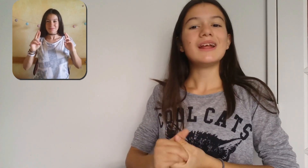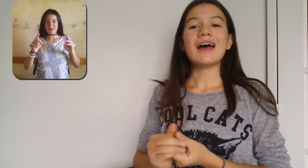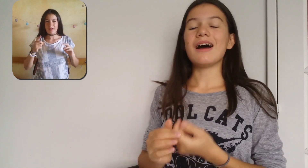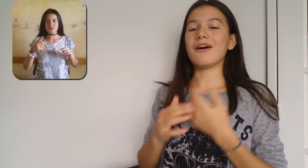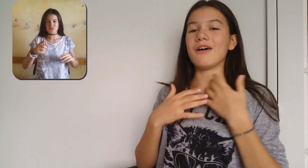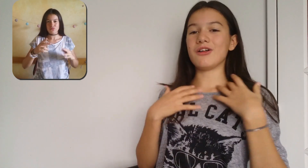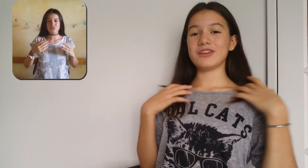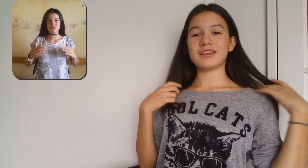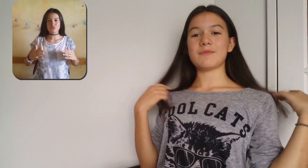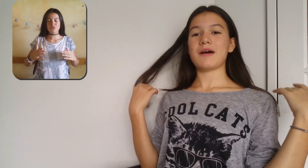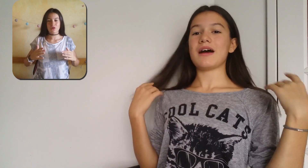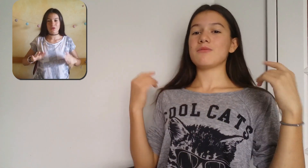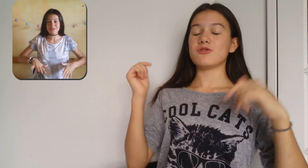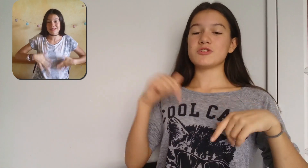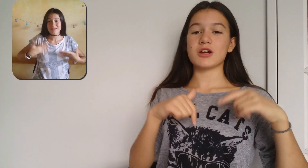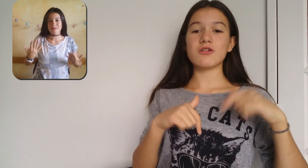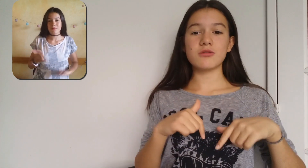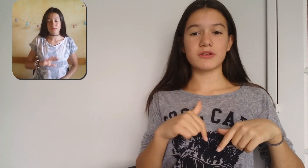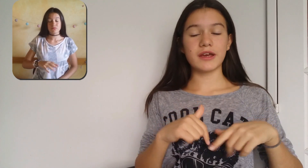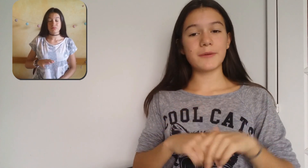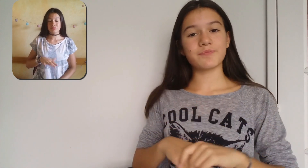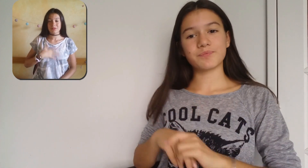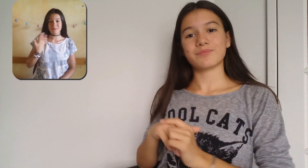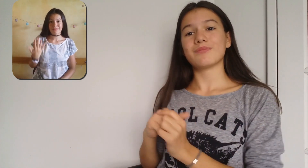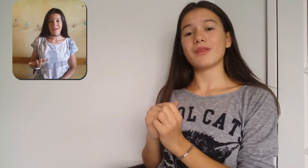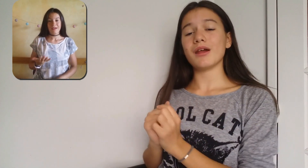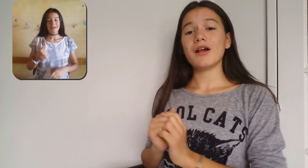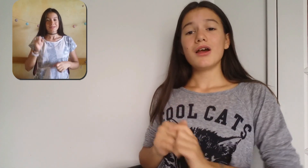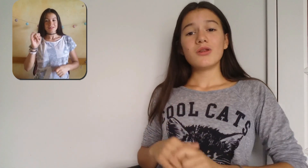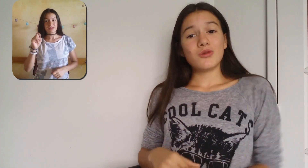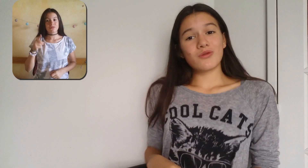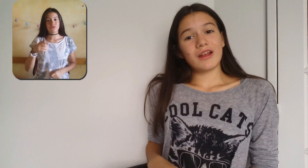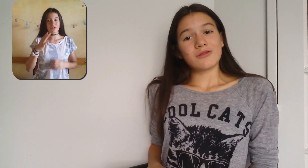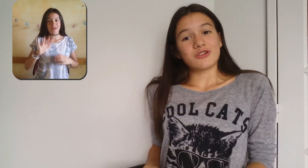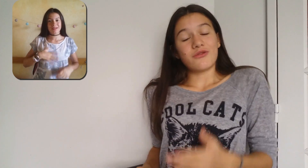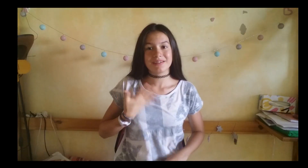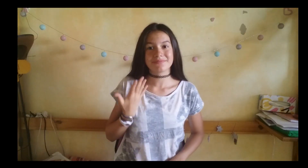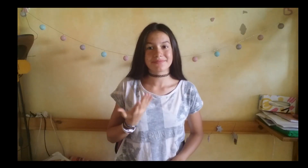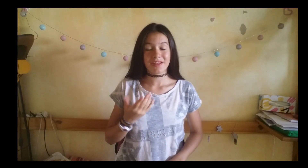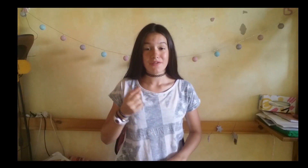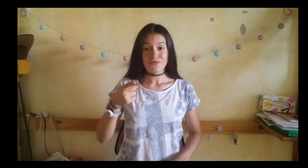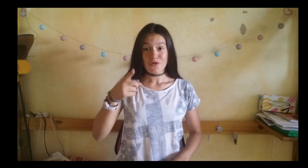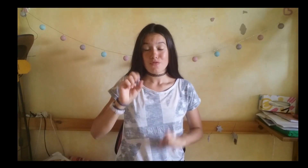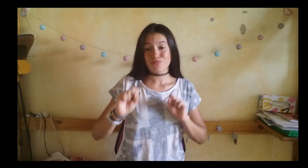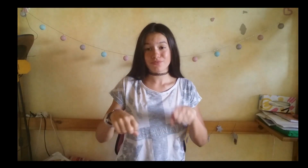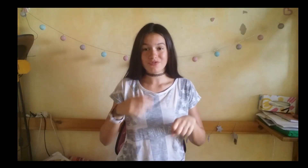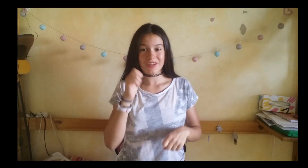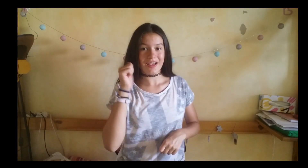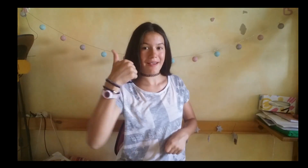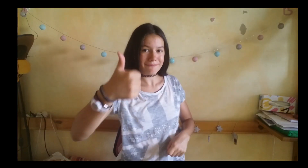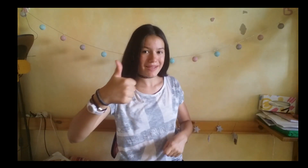langue, n'hésitez pas à me le dire en commentaire. Donc voilà, donc je